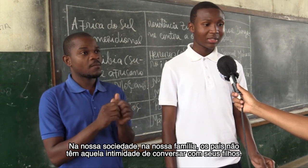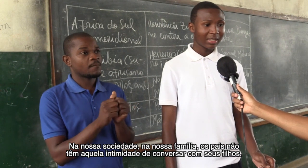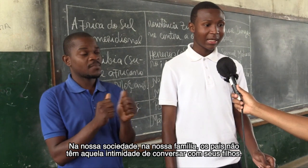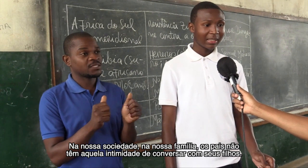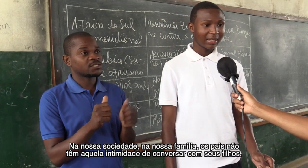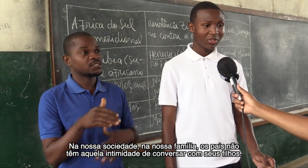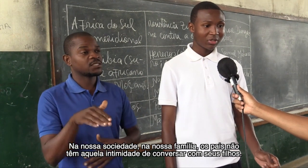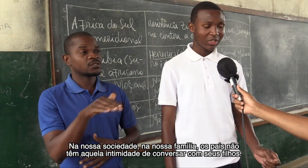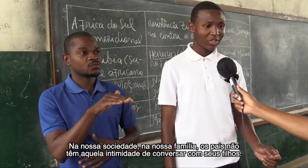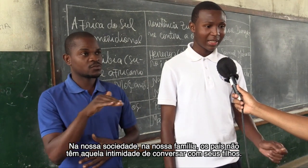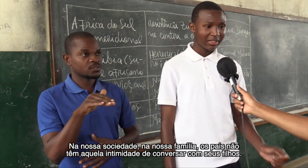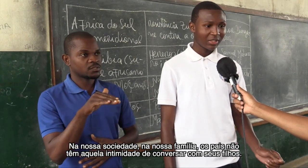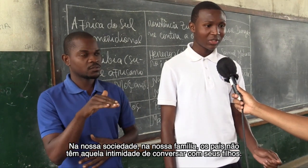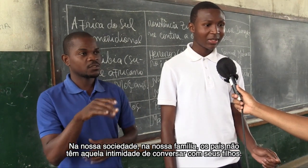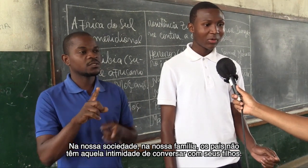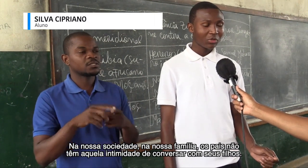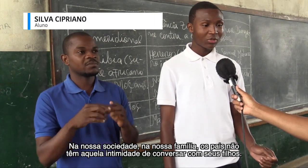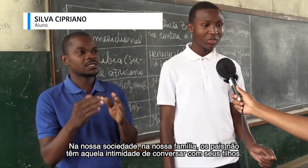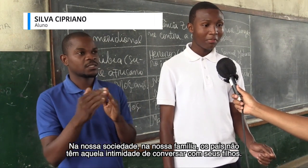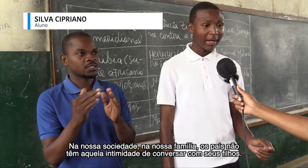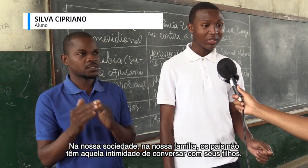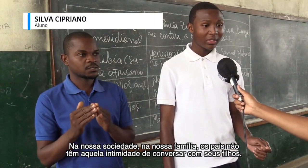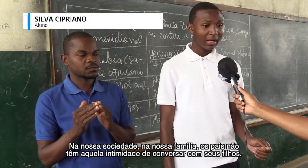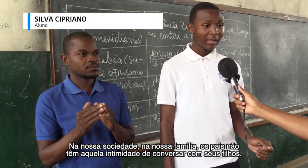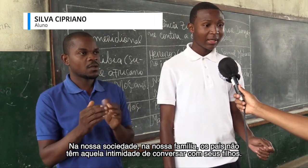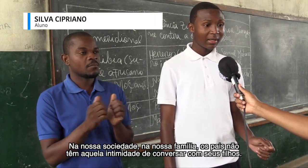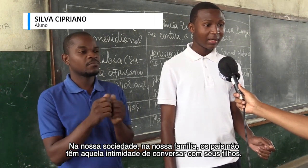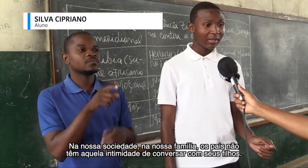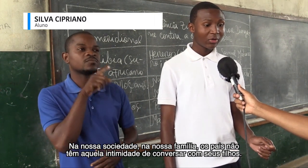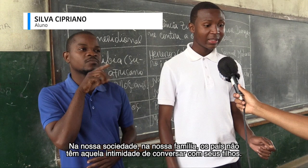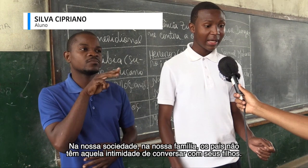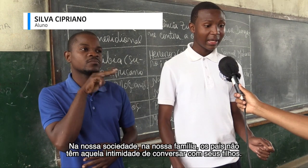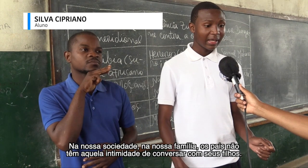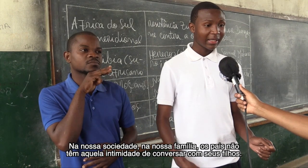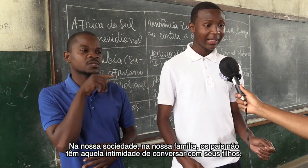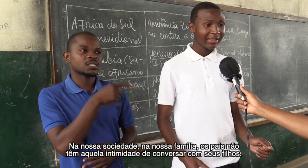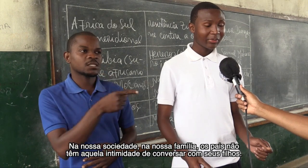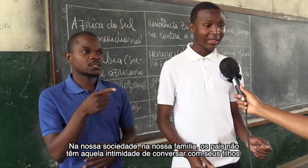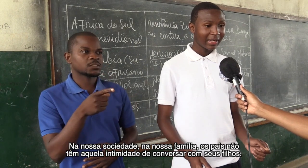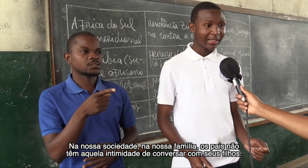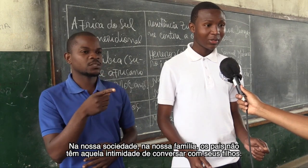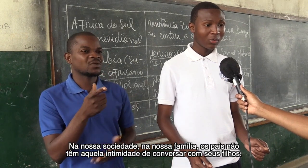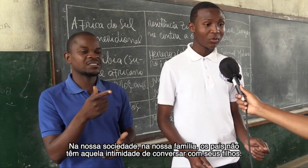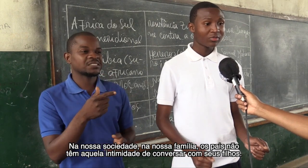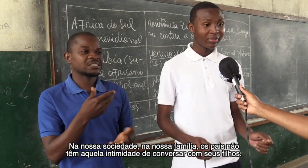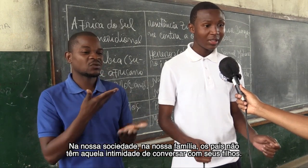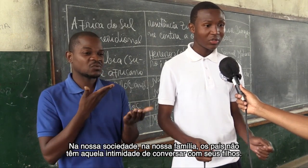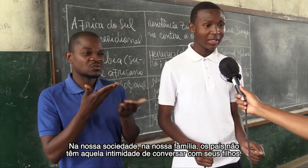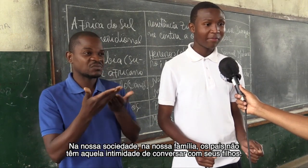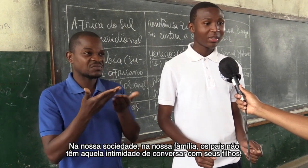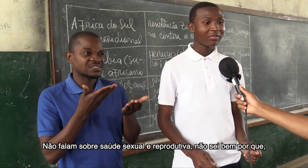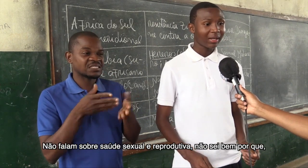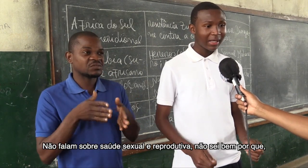nossa sociedade, nas nossas casas, os nossos pais não têm aquela intimidade com os